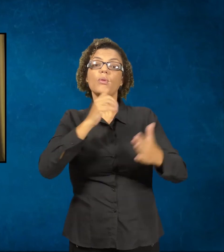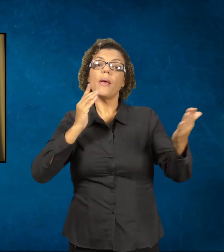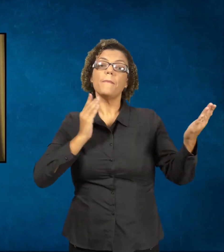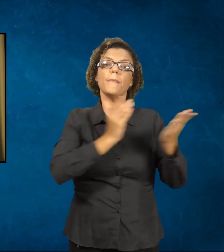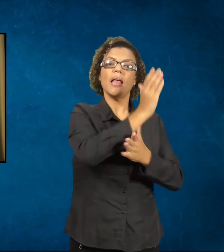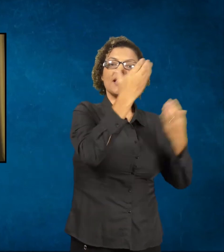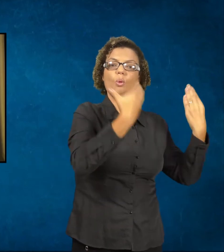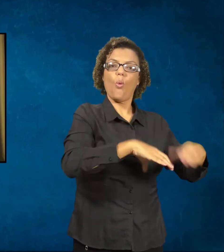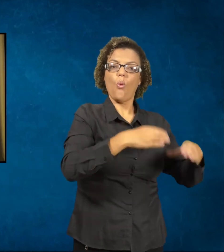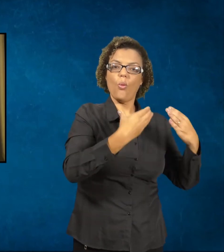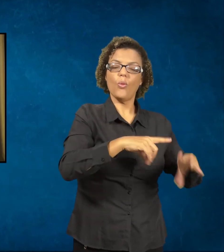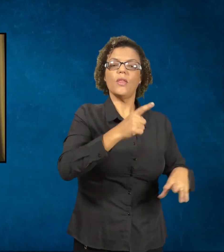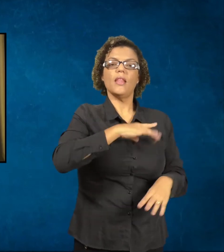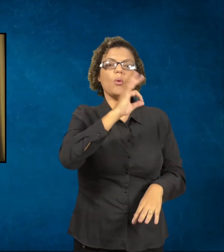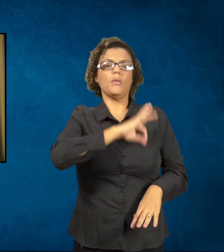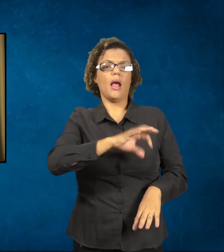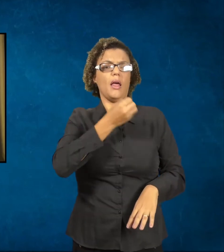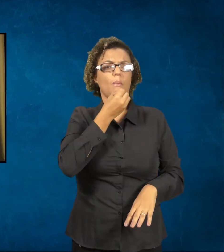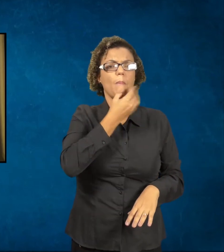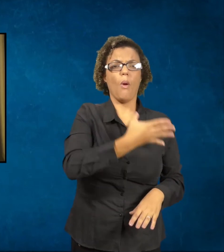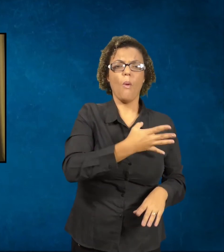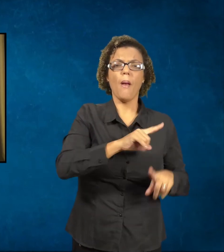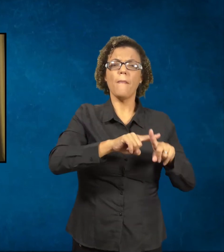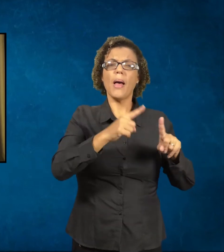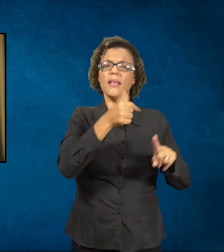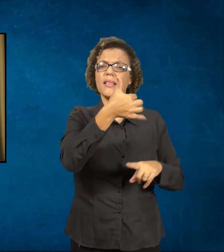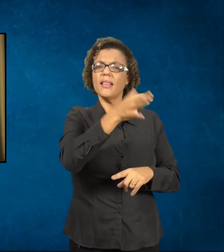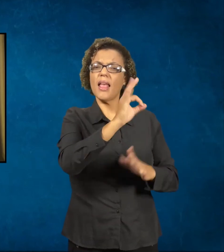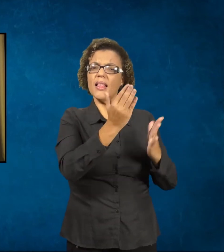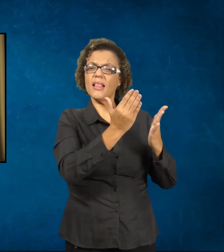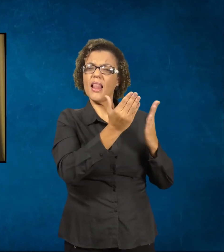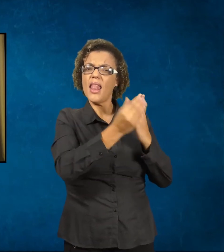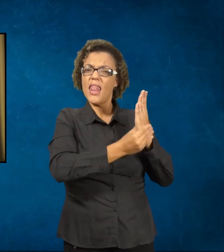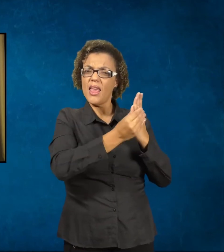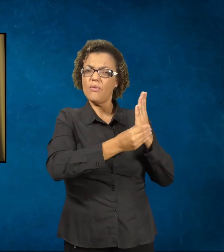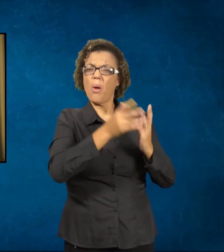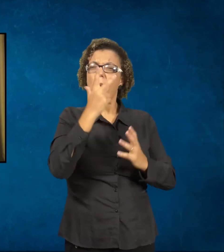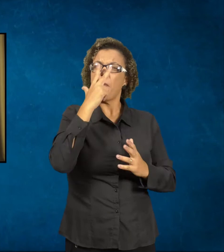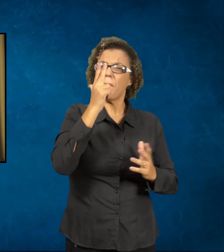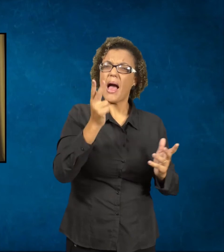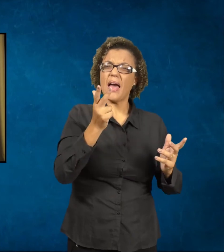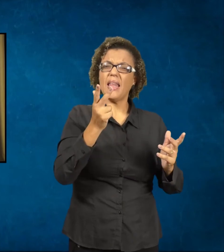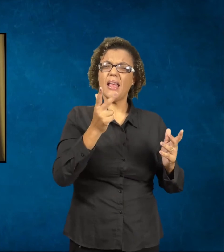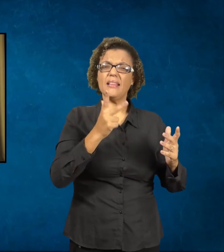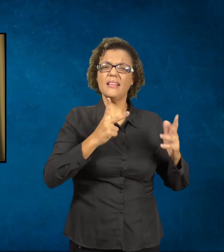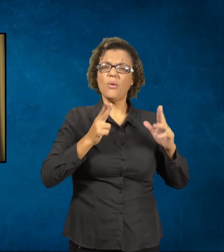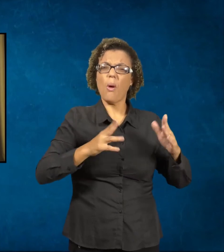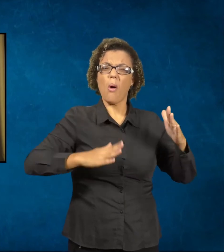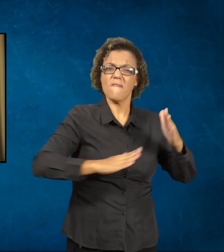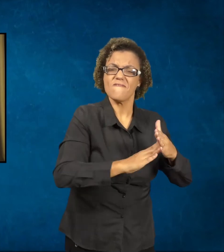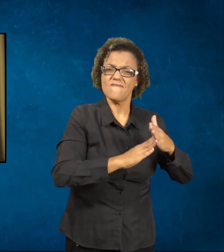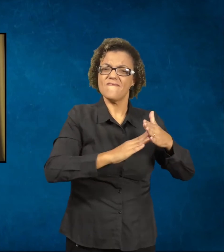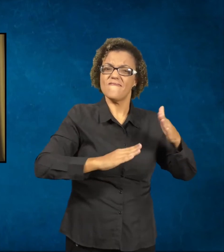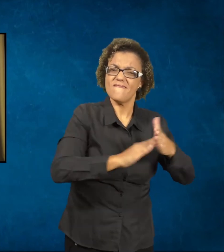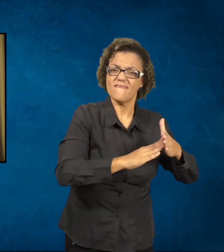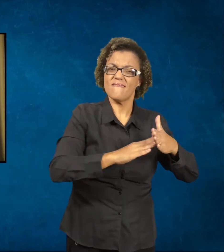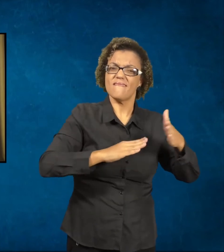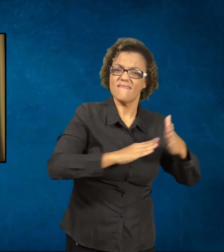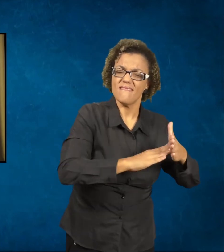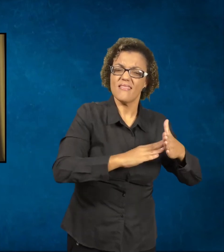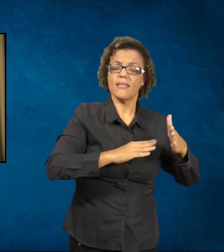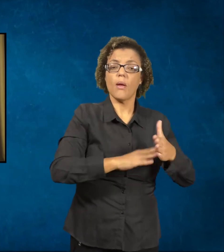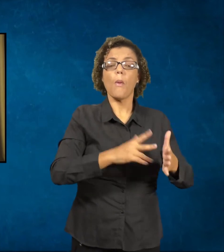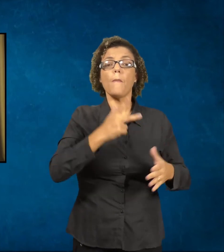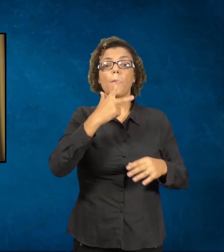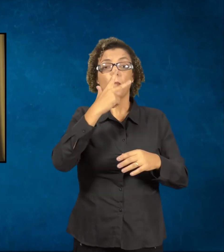eles, quem não preferiria hoje em dia? Ou seja, o conhecimento é um estorvo no meio do caminho para a gente chegar a alguma